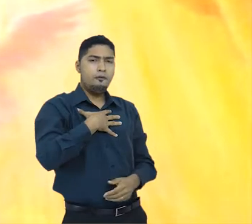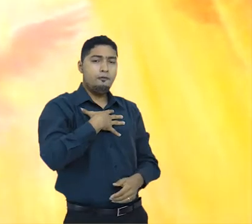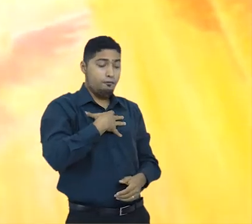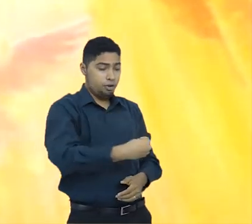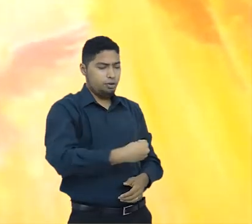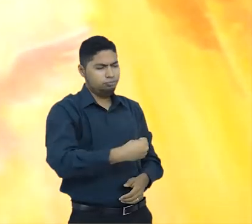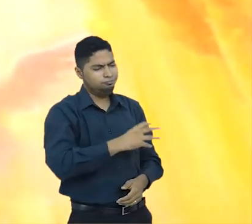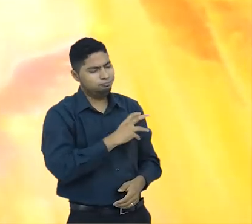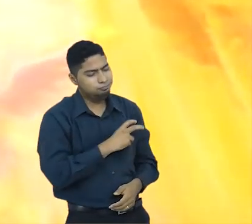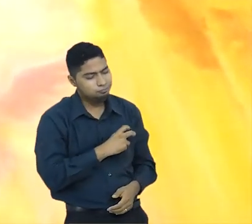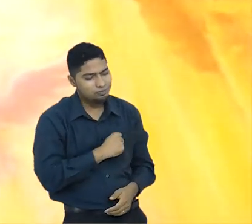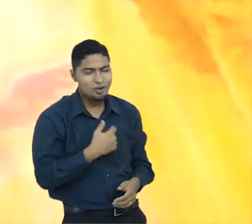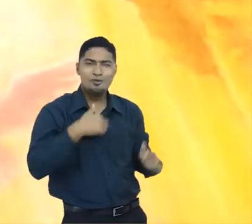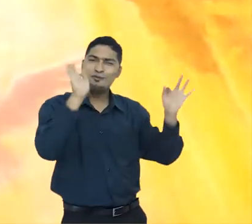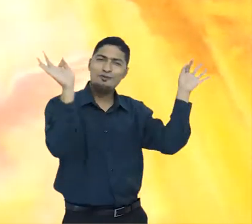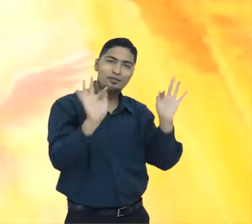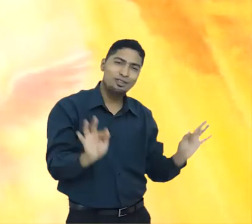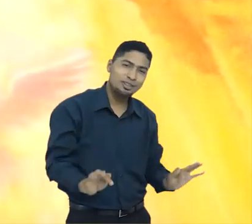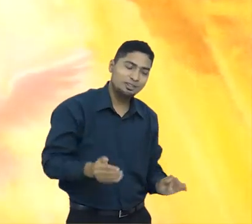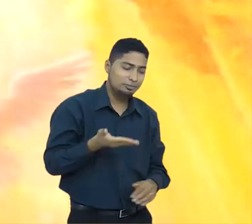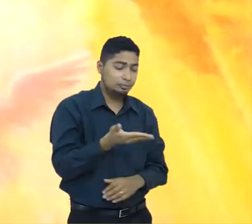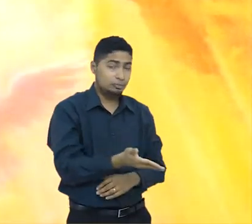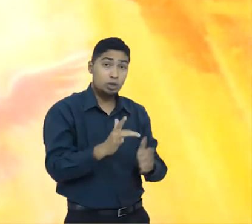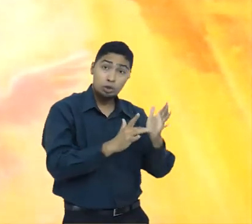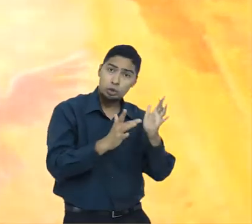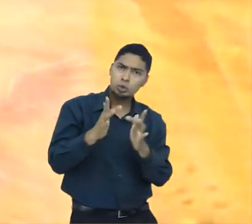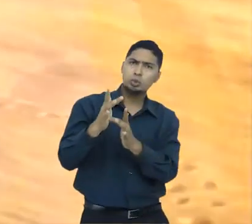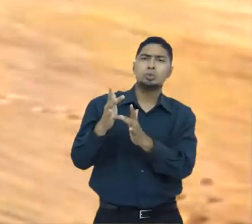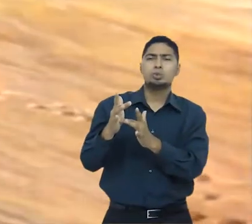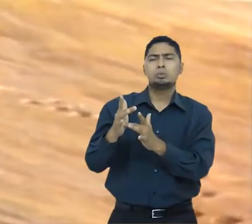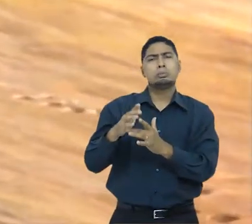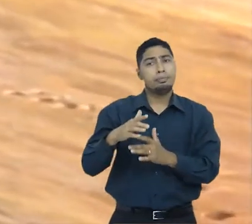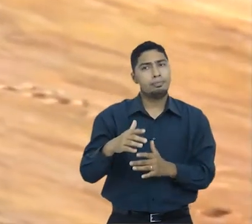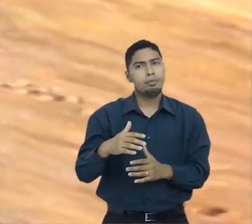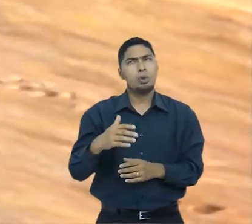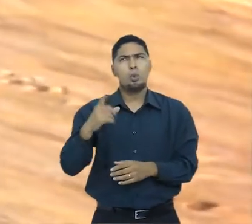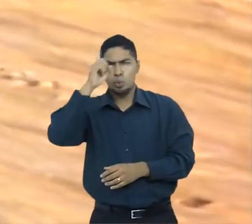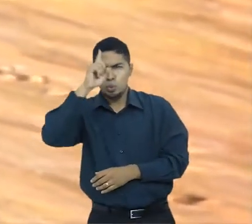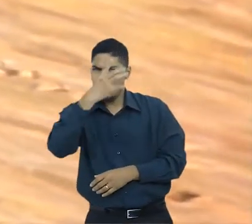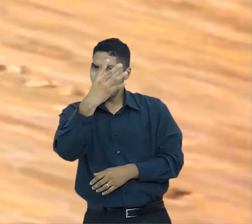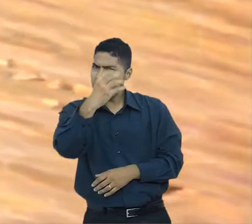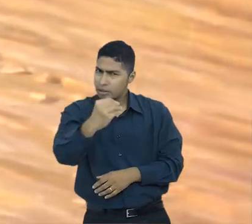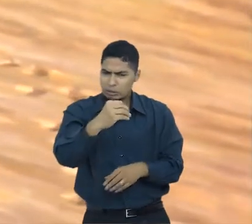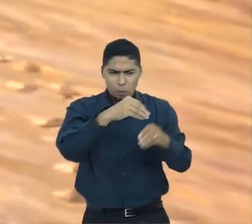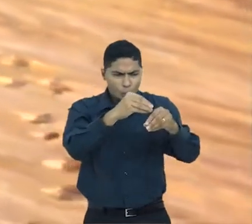meu Filho amado, estou muito feliz com ele." Jesus passou 40 dias no deserto e depois